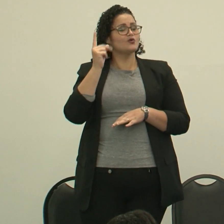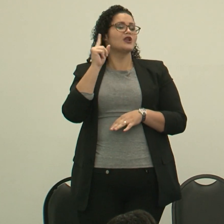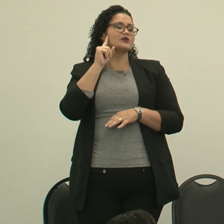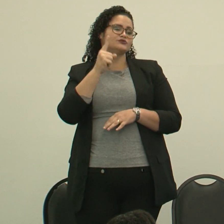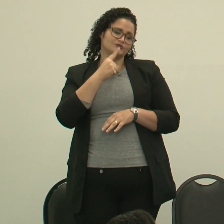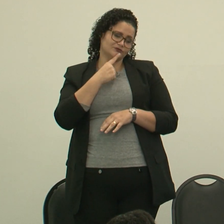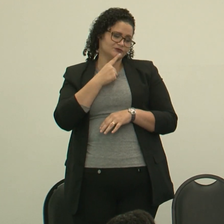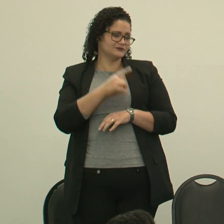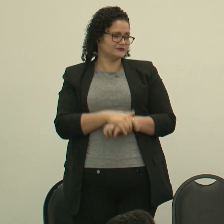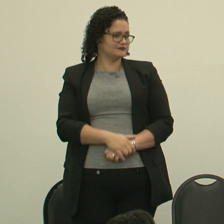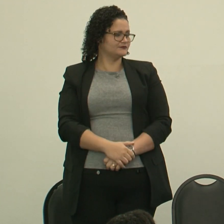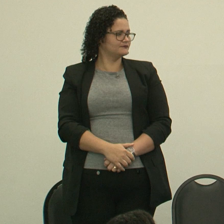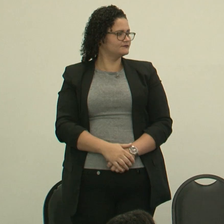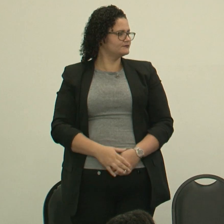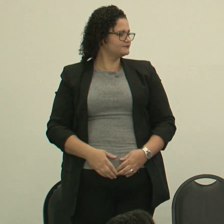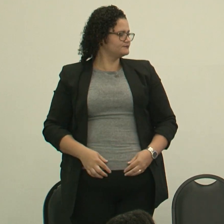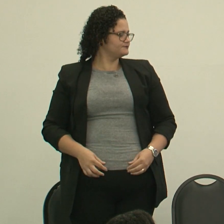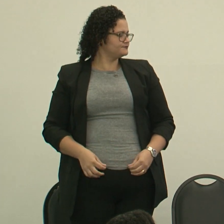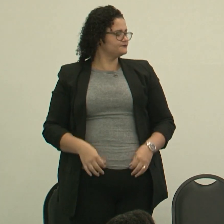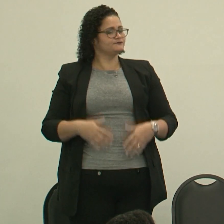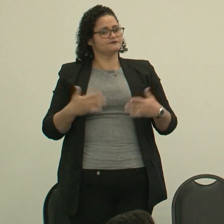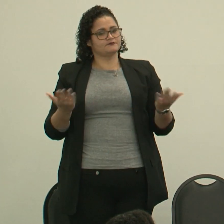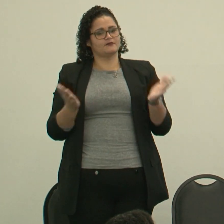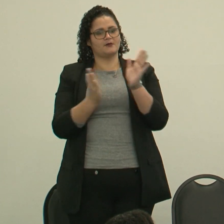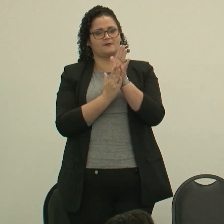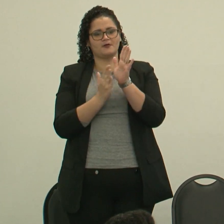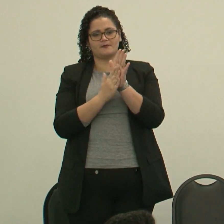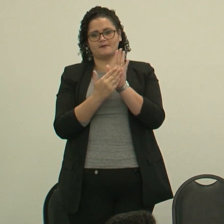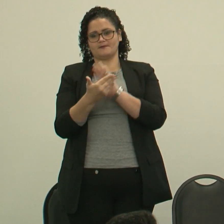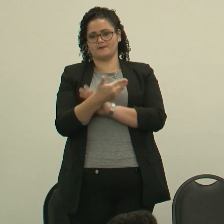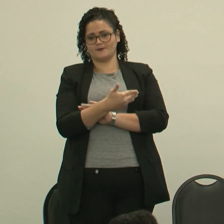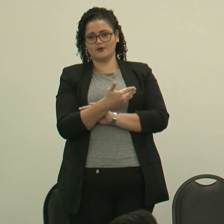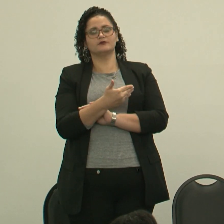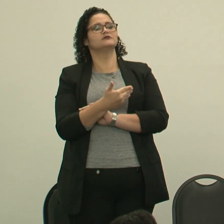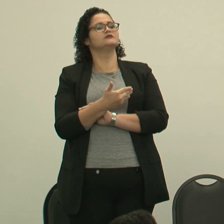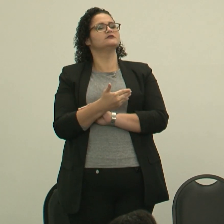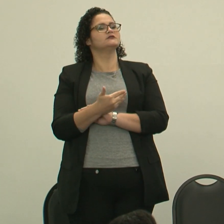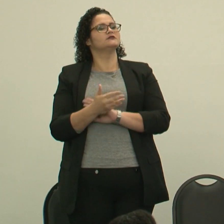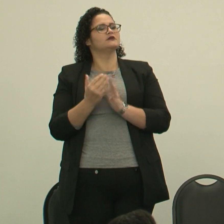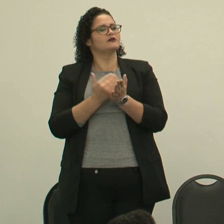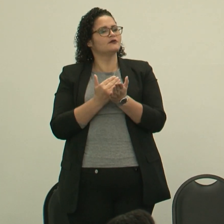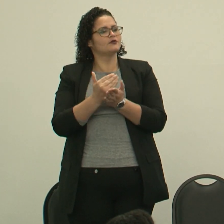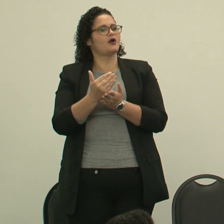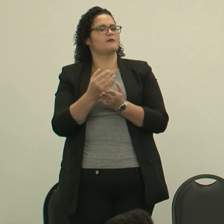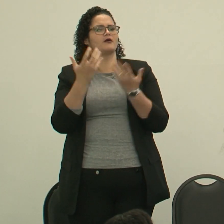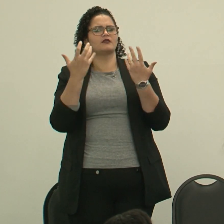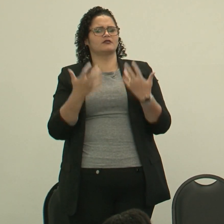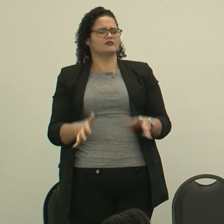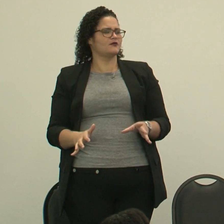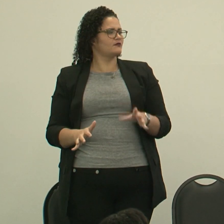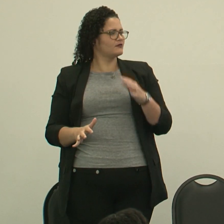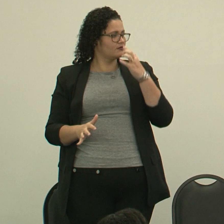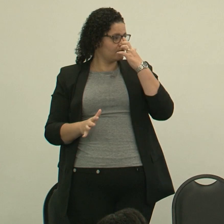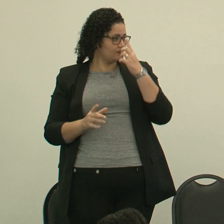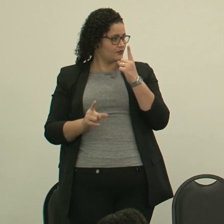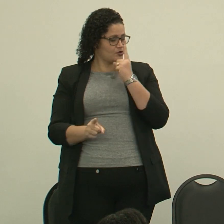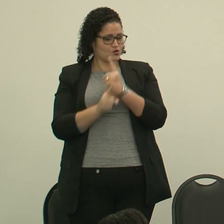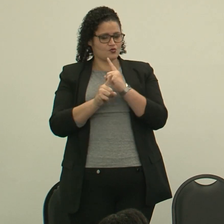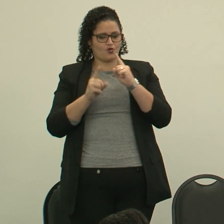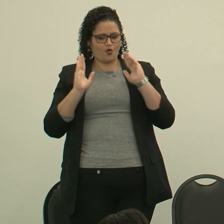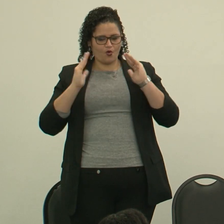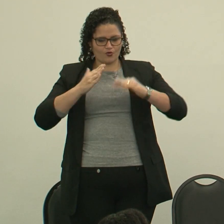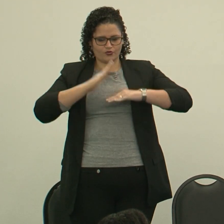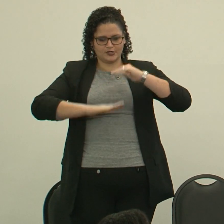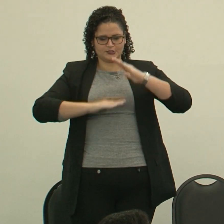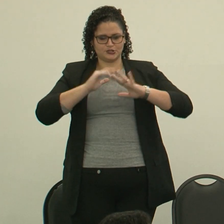professores ouvintes. Bom, pessoal, nossa proposta foi essa, foi realmente como a gente falou no início, a gente não queria fazer encontro com